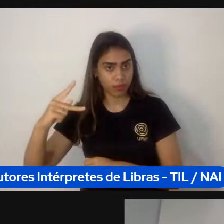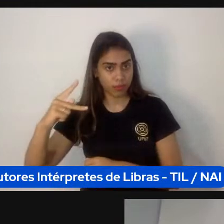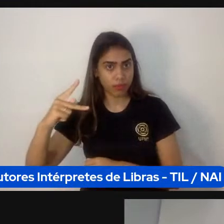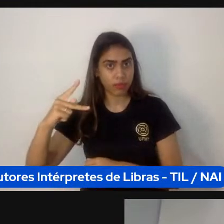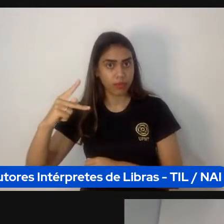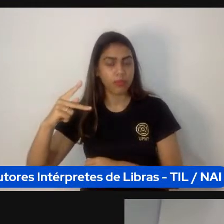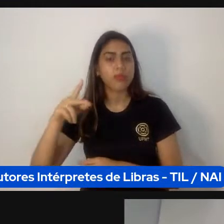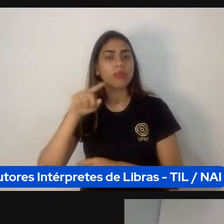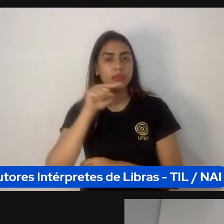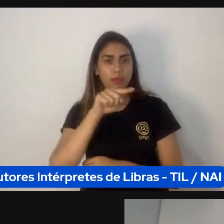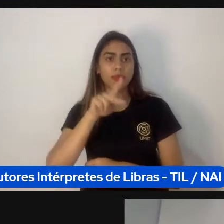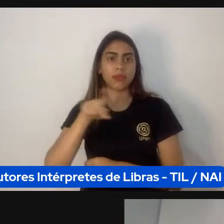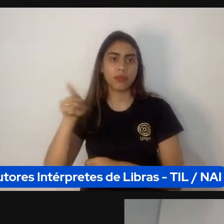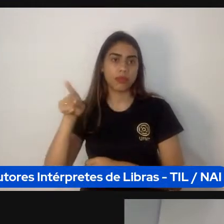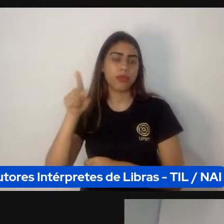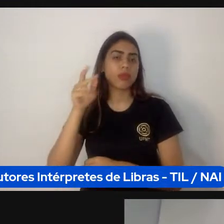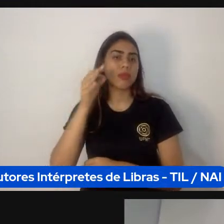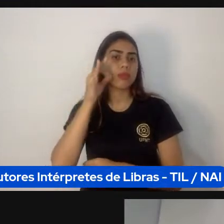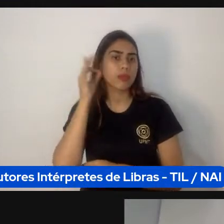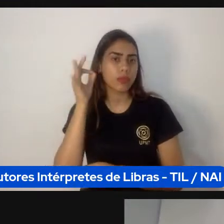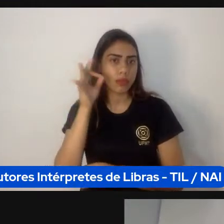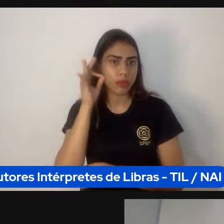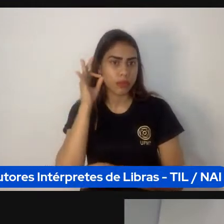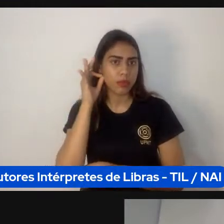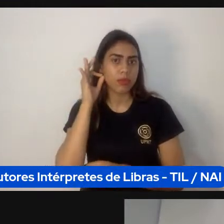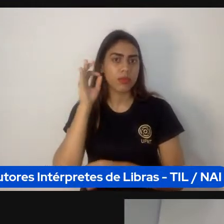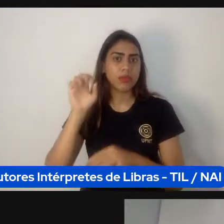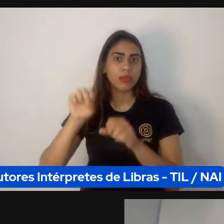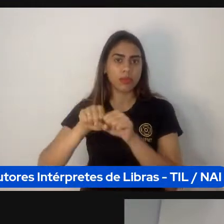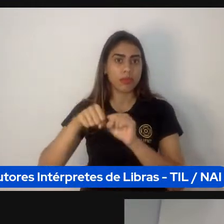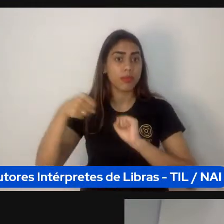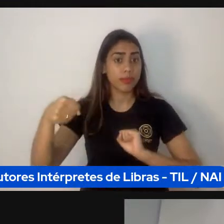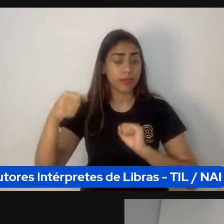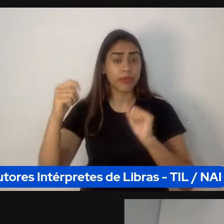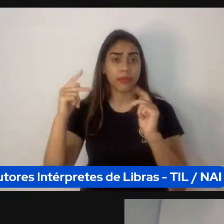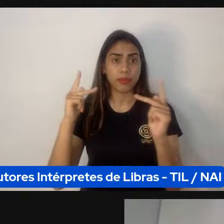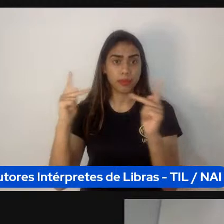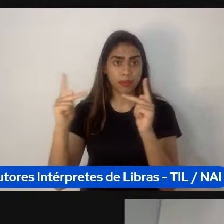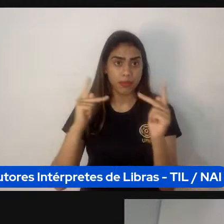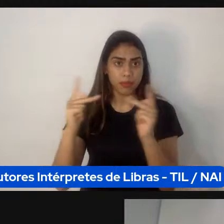graduação em psicologia, especialização em educação especial,